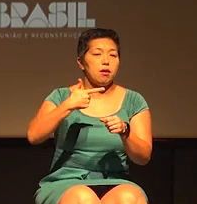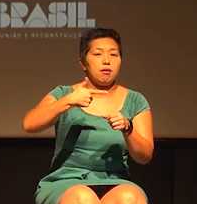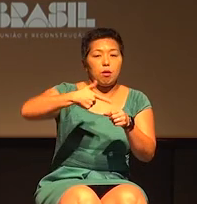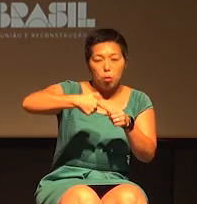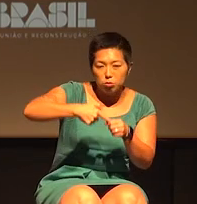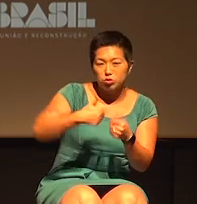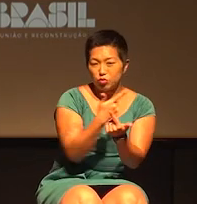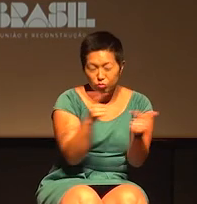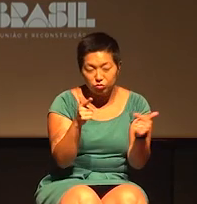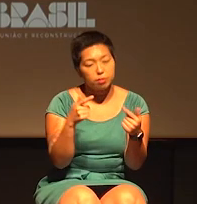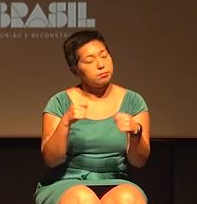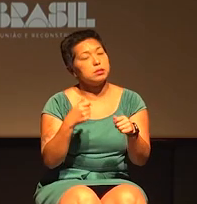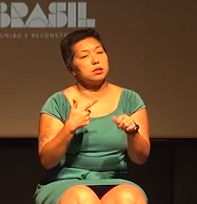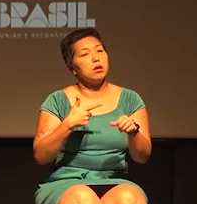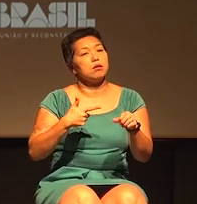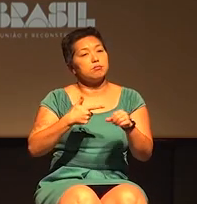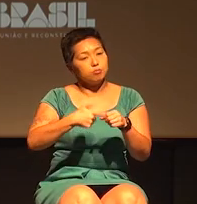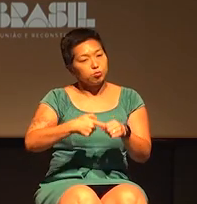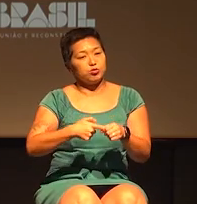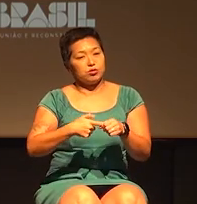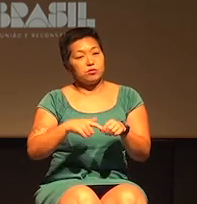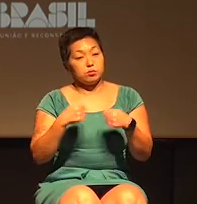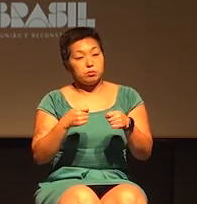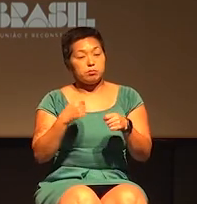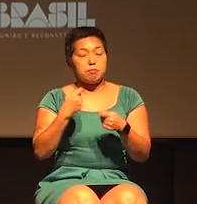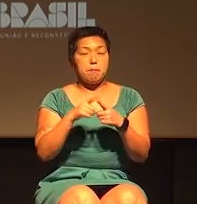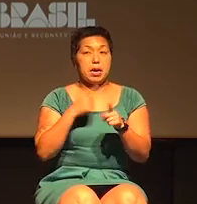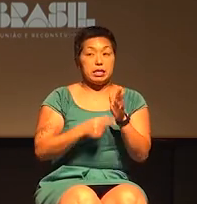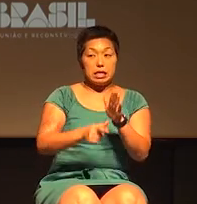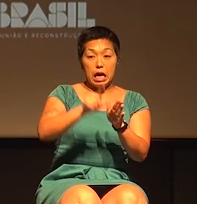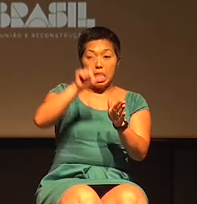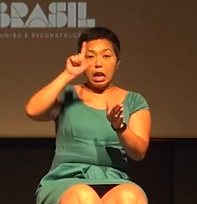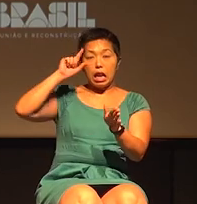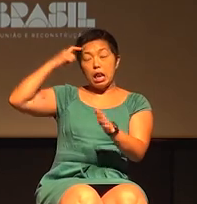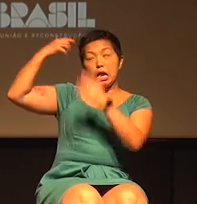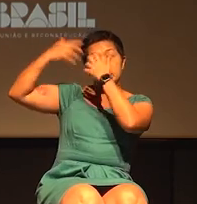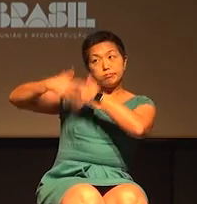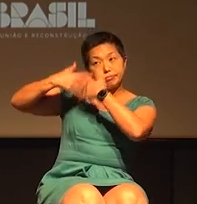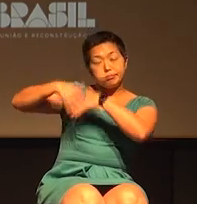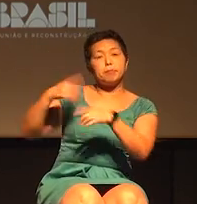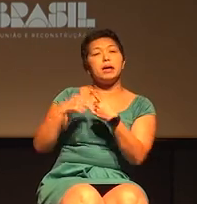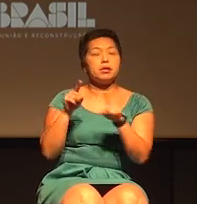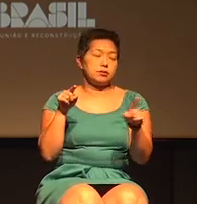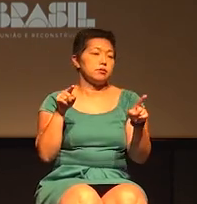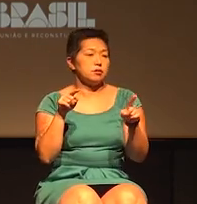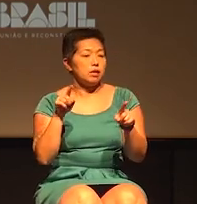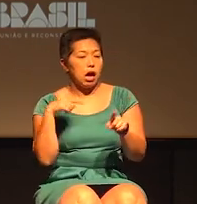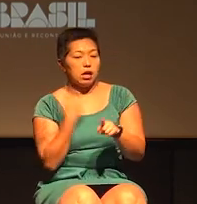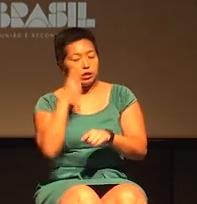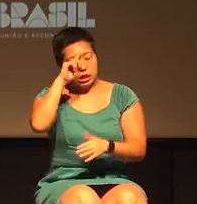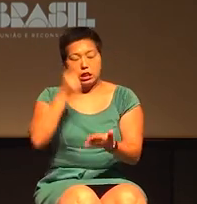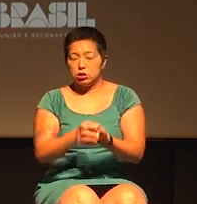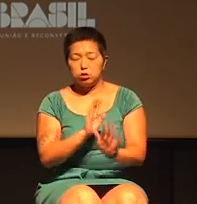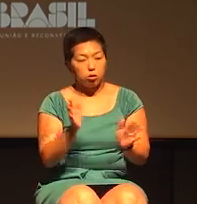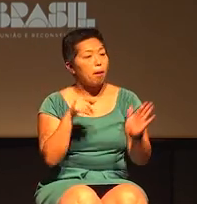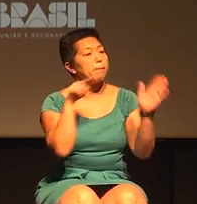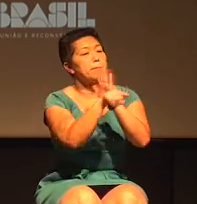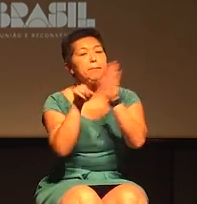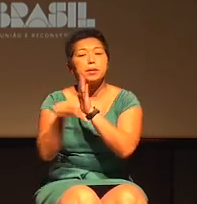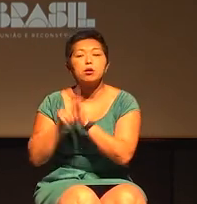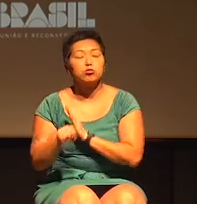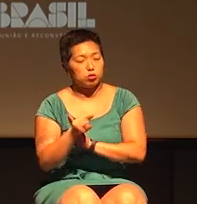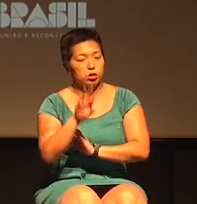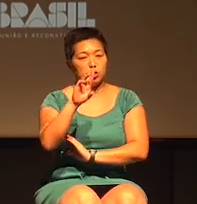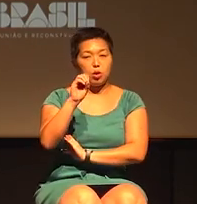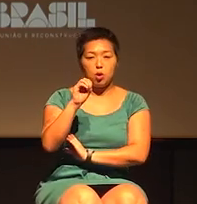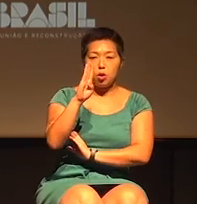maluco assim pensar antecipar tudo mas também não é só da nossa cabeça é perguntando seu Robson tinha cozinha escola durante seu Robson seu Robson